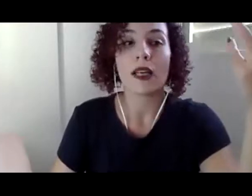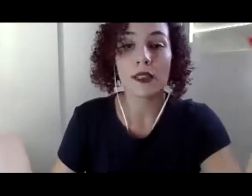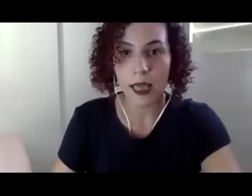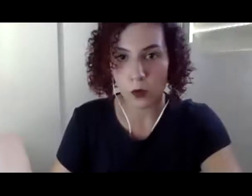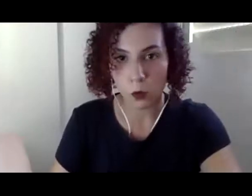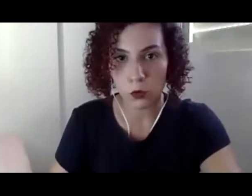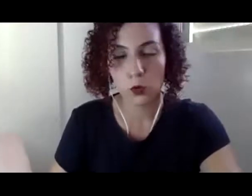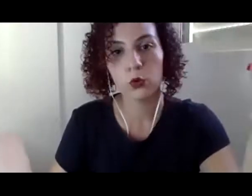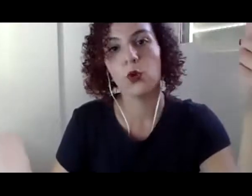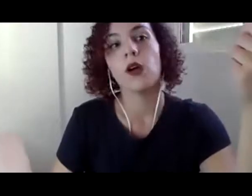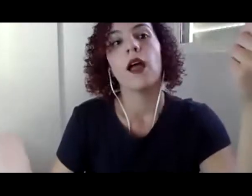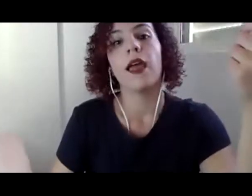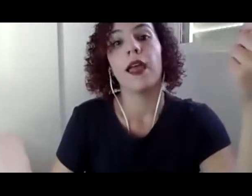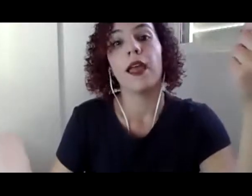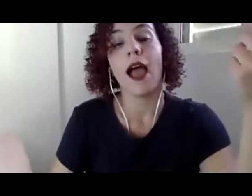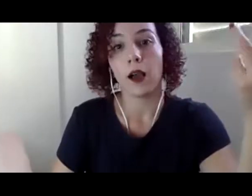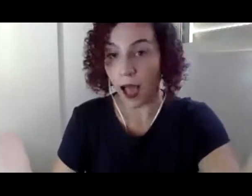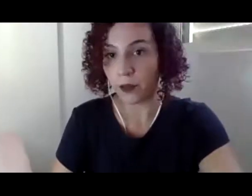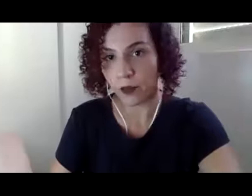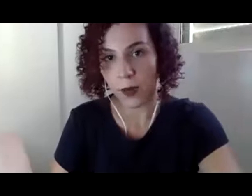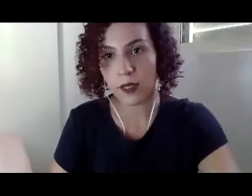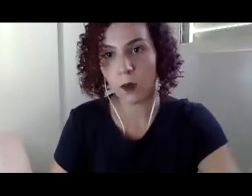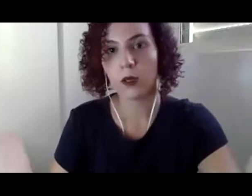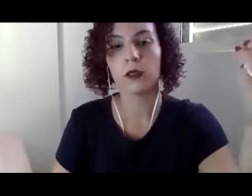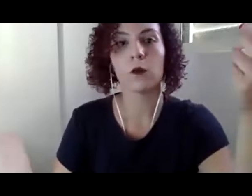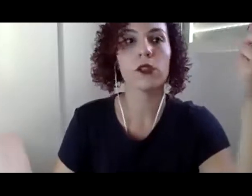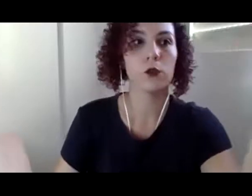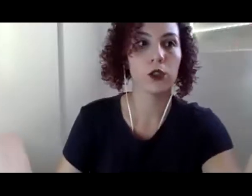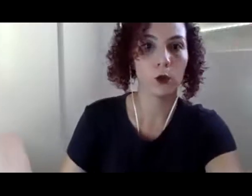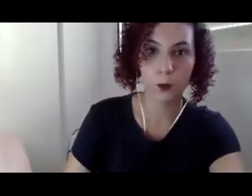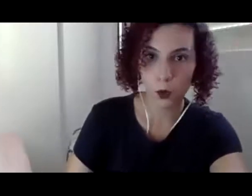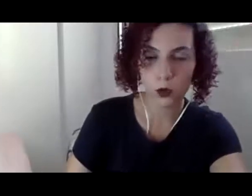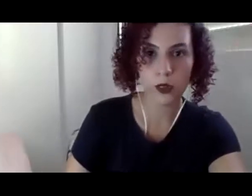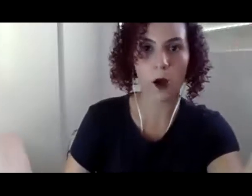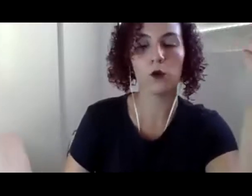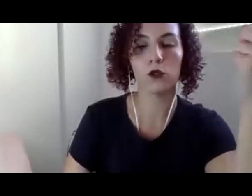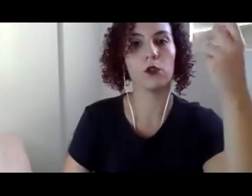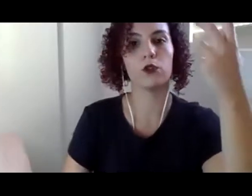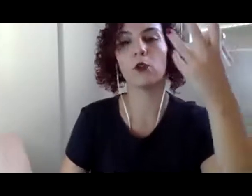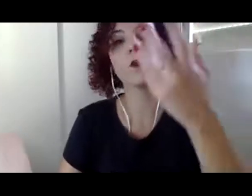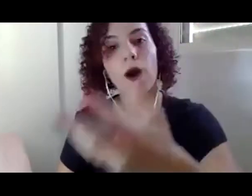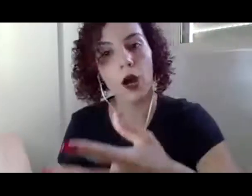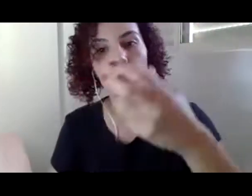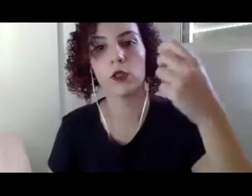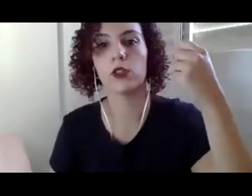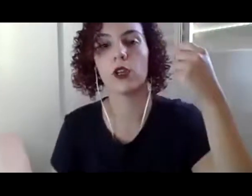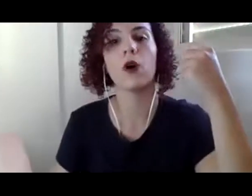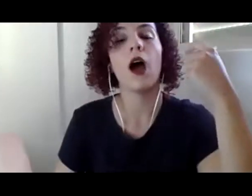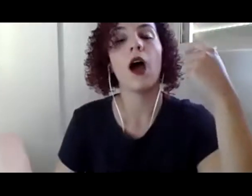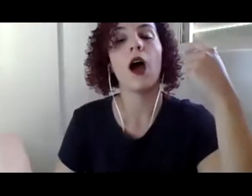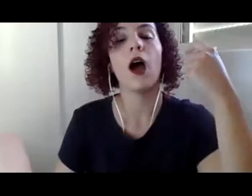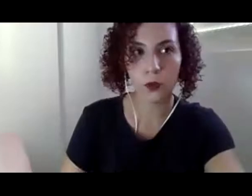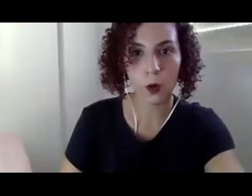Do acesso ao surdo, à informação. Então, se eu chego no posto de saúde, se eu chego no banco, se eu